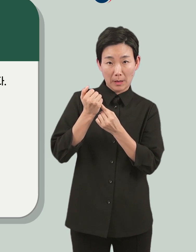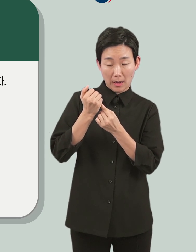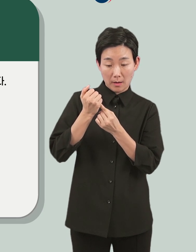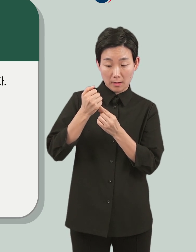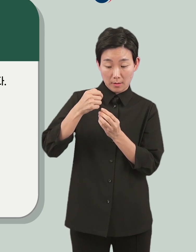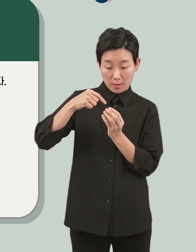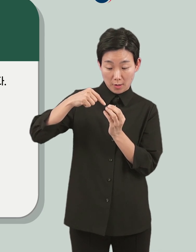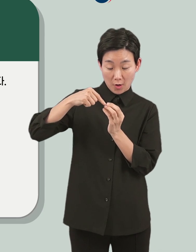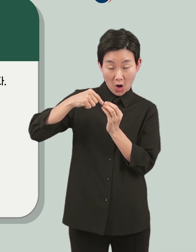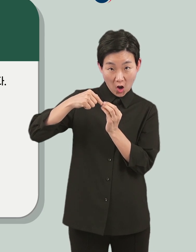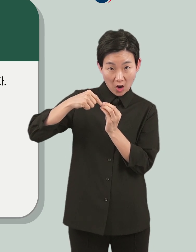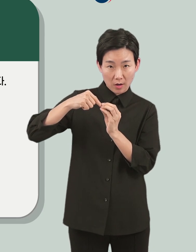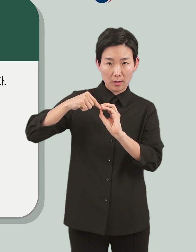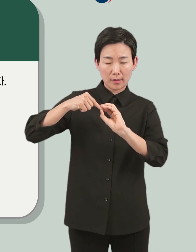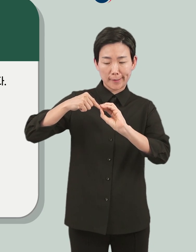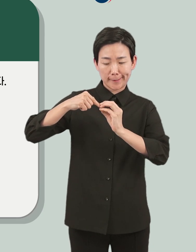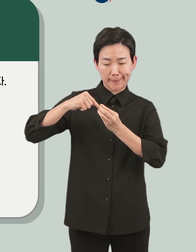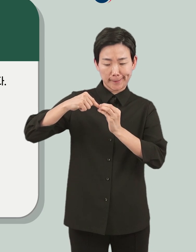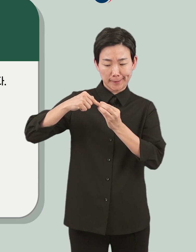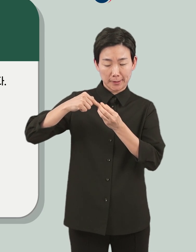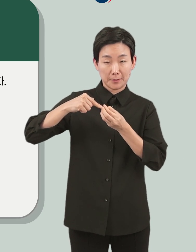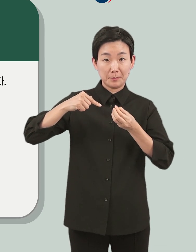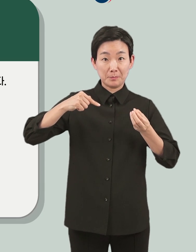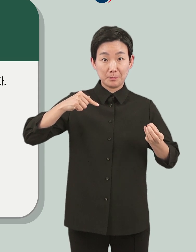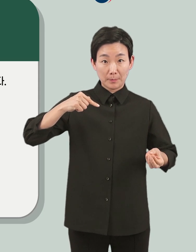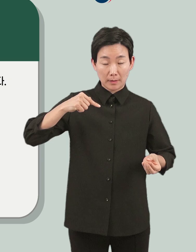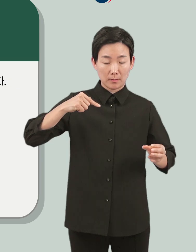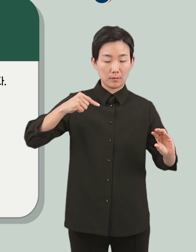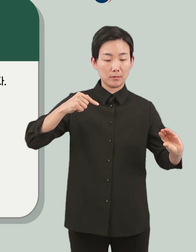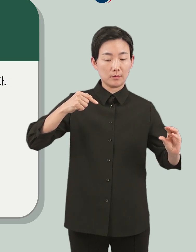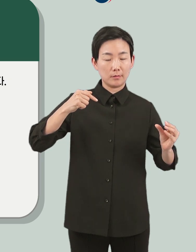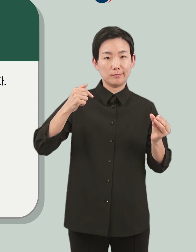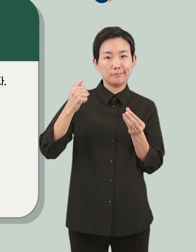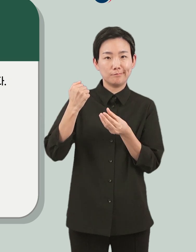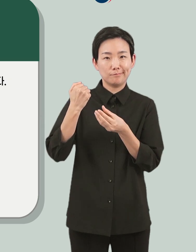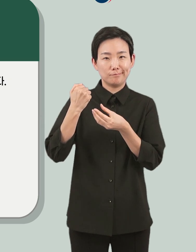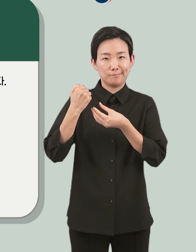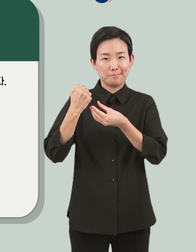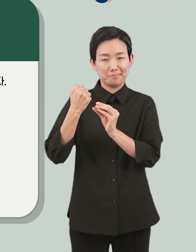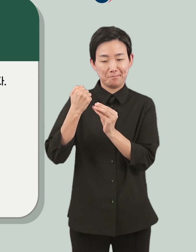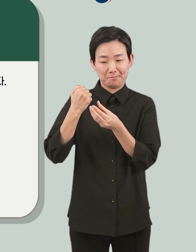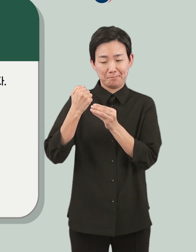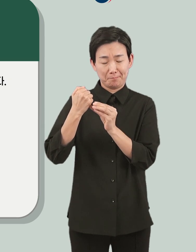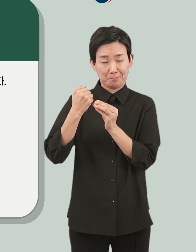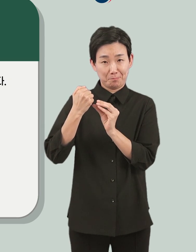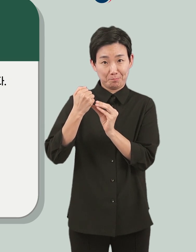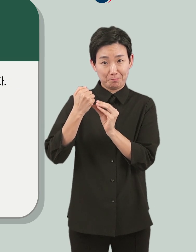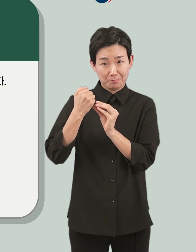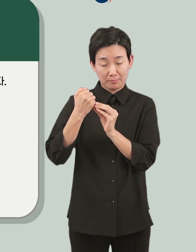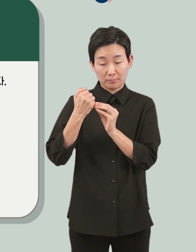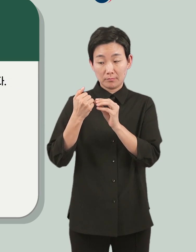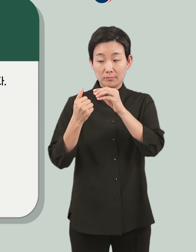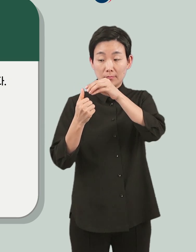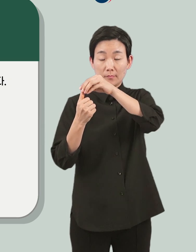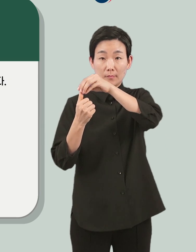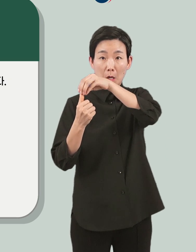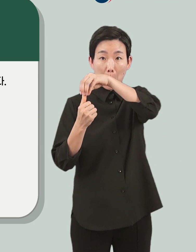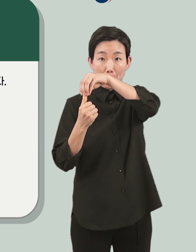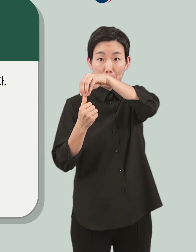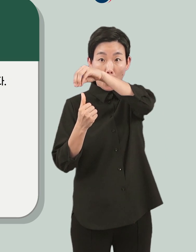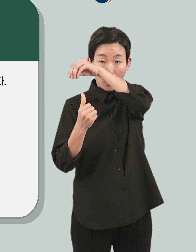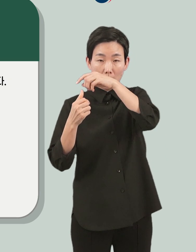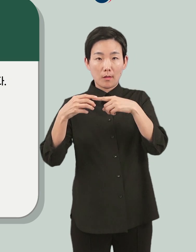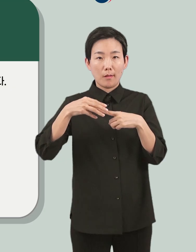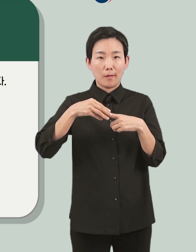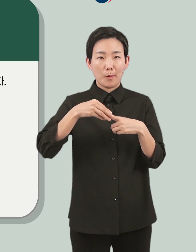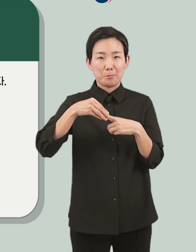앞쪽으로 오도록 합니다. 체혈침의 보호 캡을 제거합니다. 체혈기의 뚜껑을 닫습니다. 체혈기의 장전